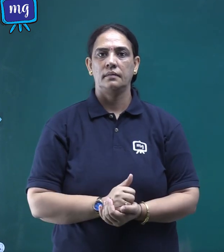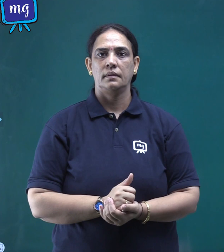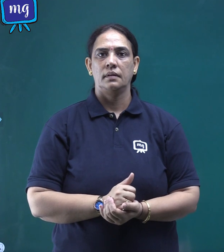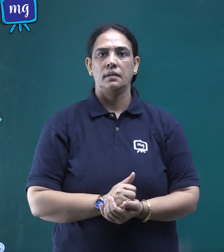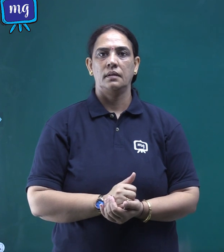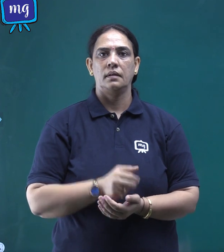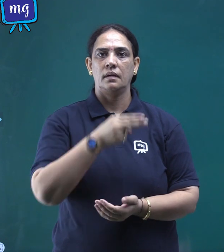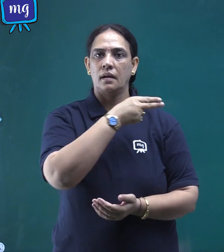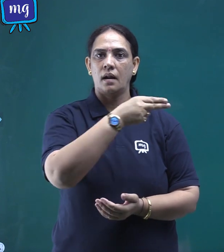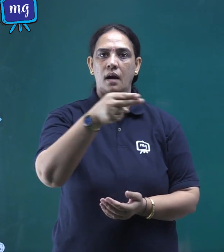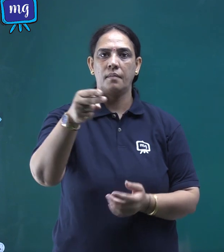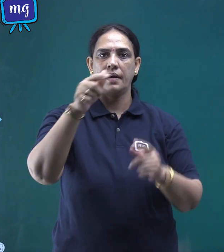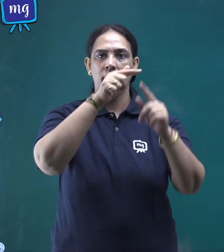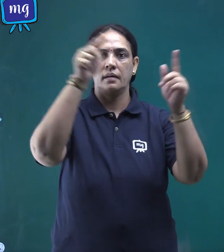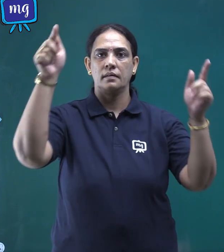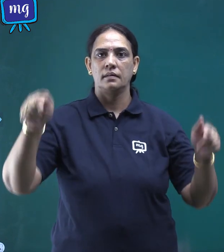चतुर्भुज